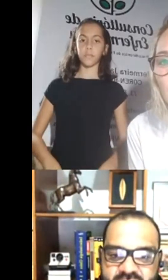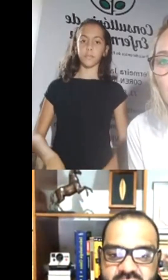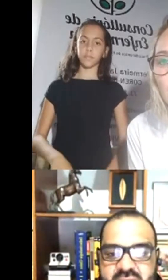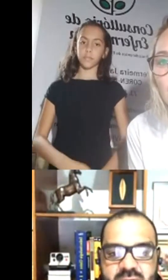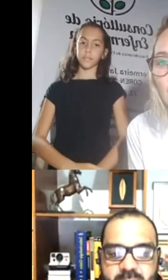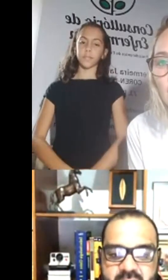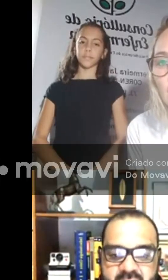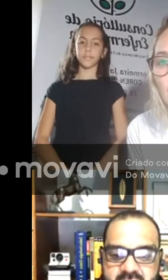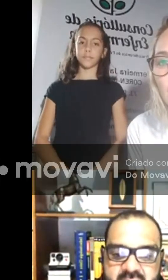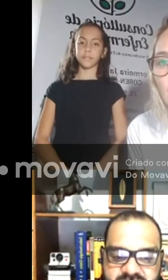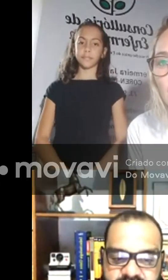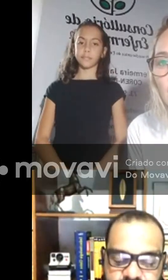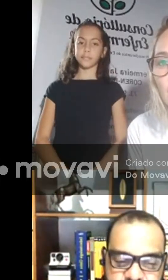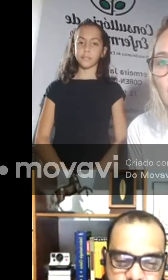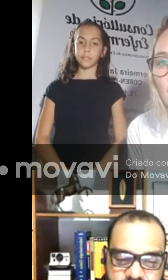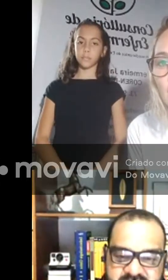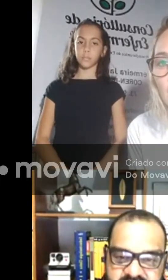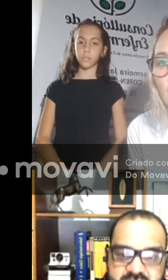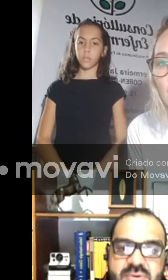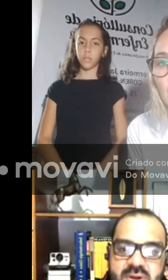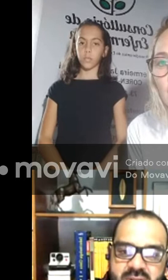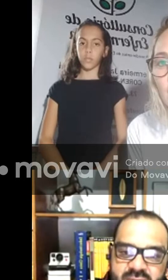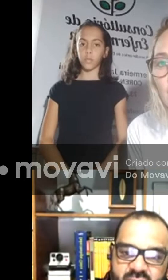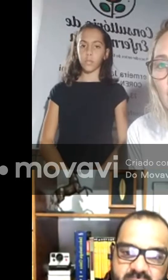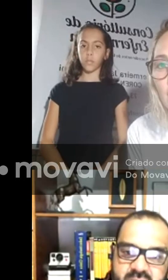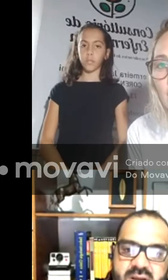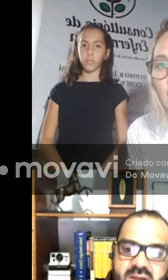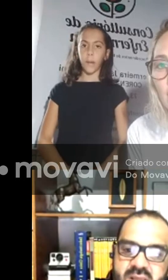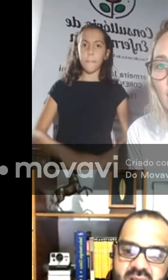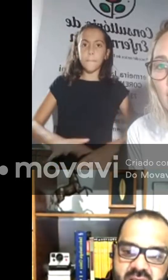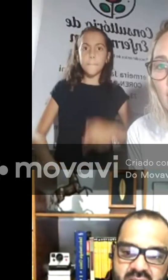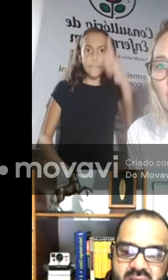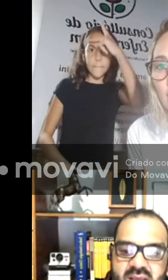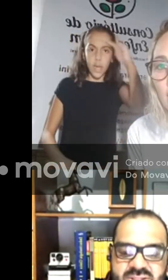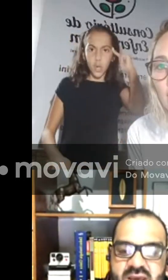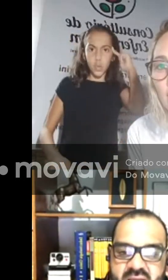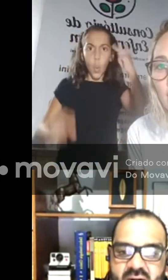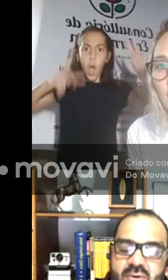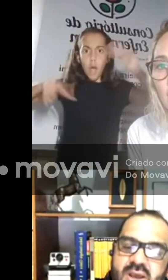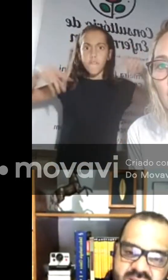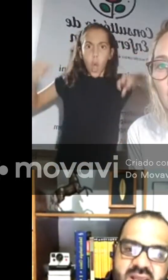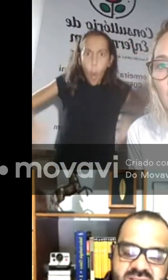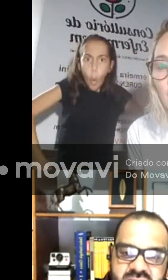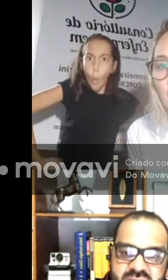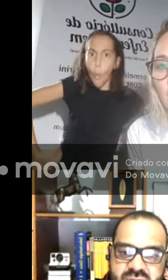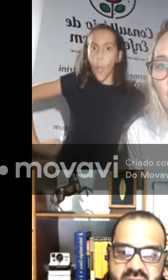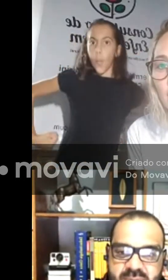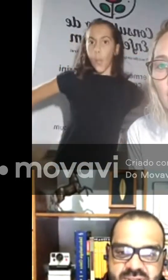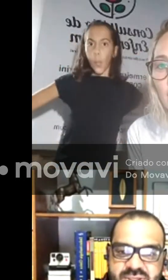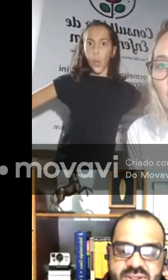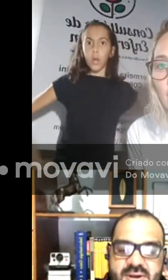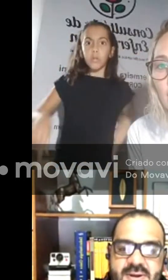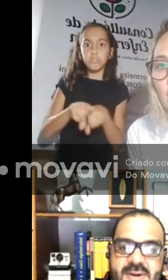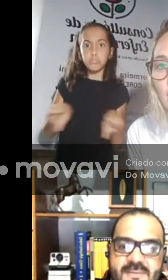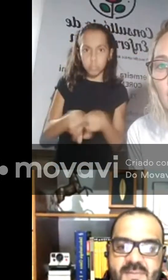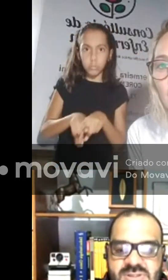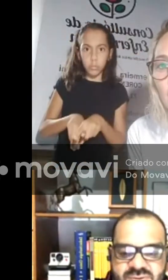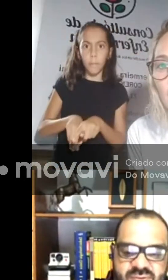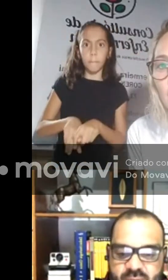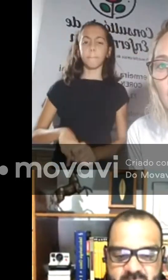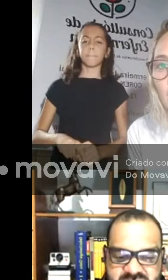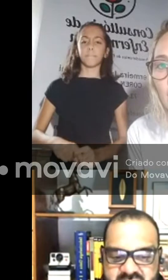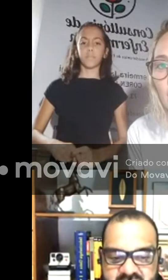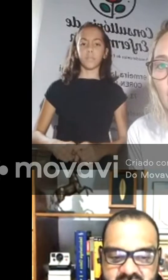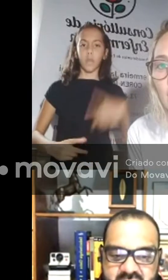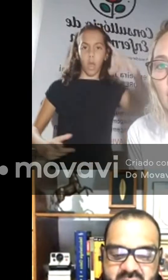ele foi dado para a título de população, de forma geral, é interessante a medida, mas se